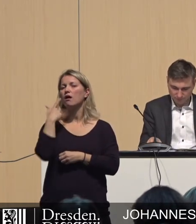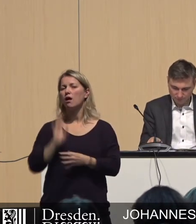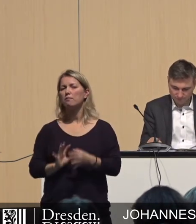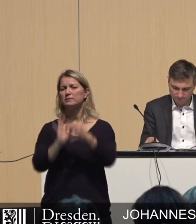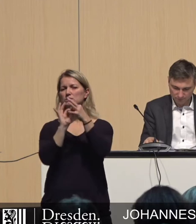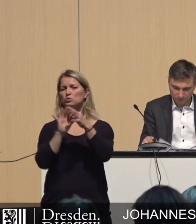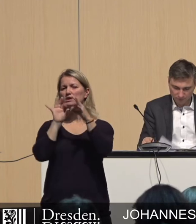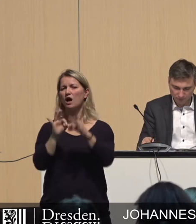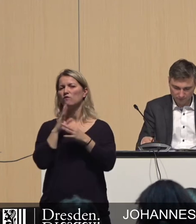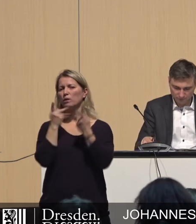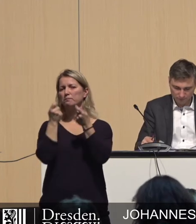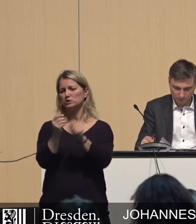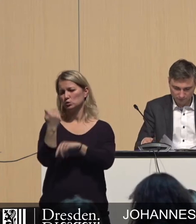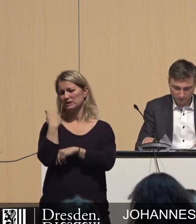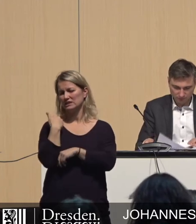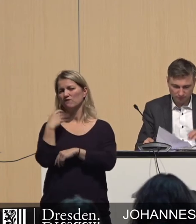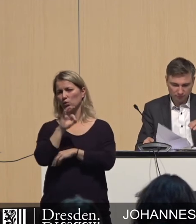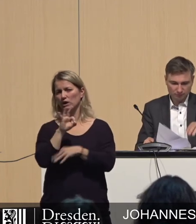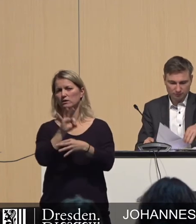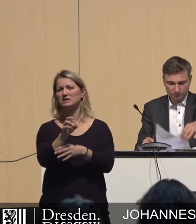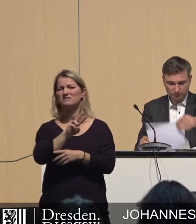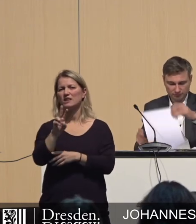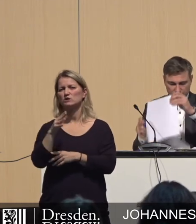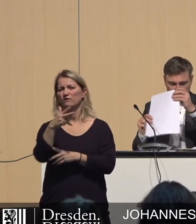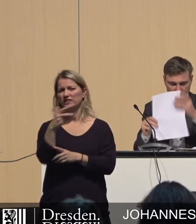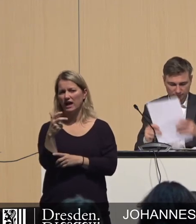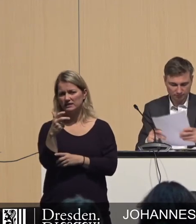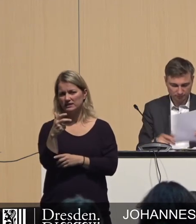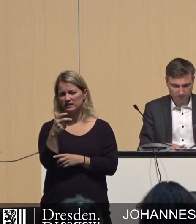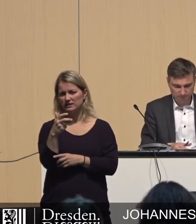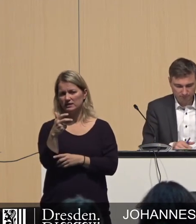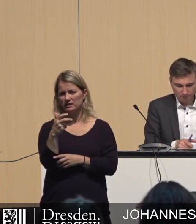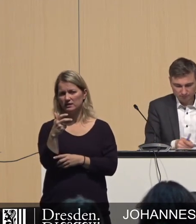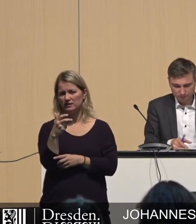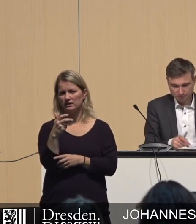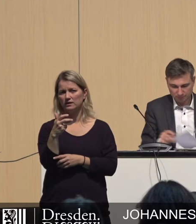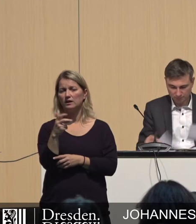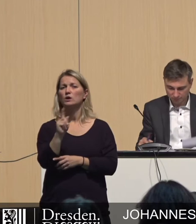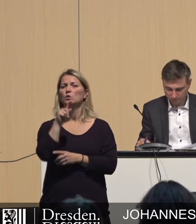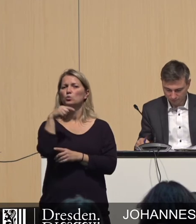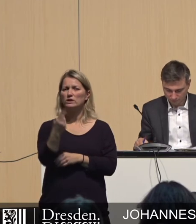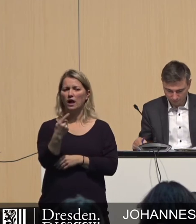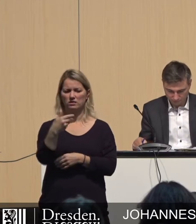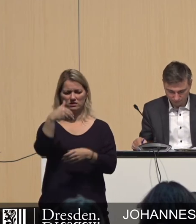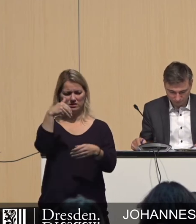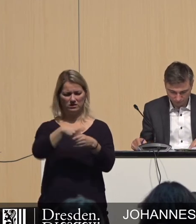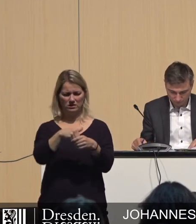unseren Beschluss 2035 gebracht und dann wäre diese Unschärfe, diese Unstimmigkeit aus unserer